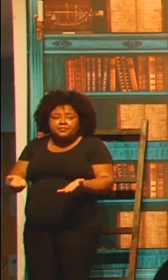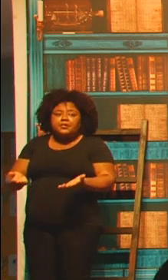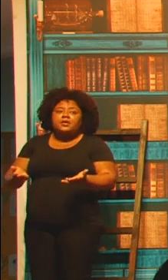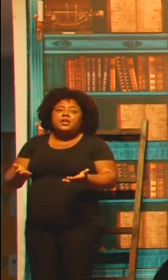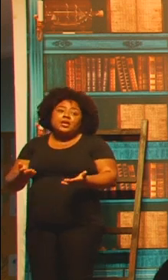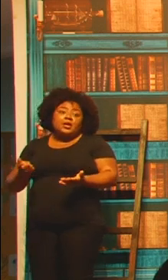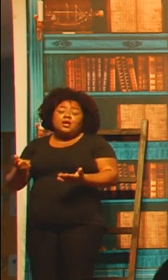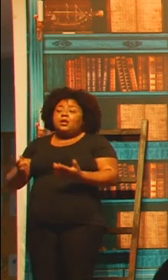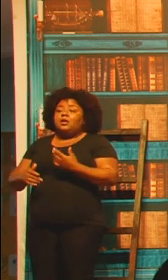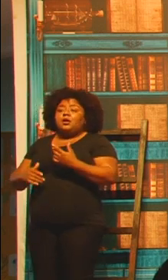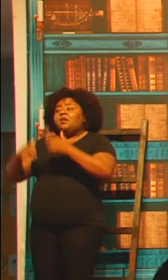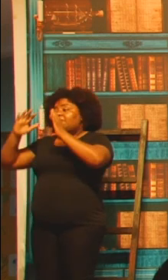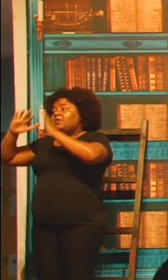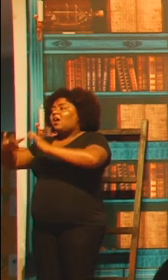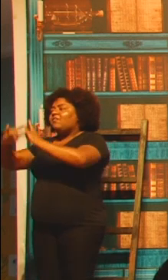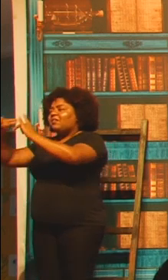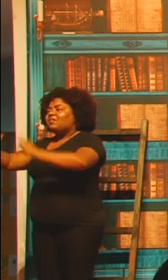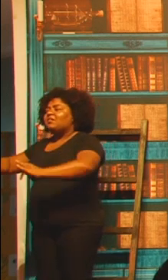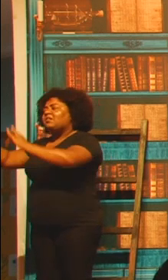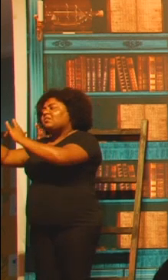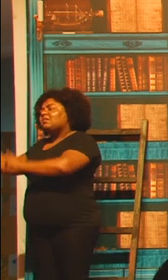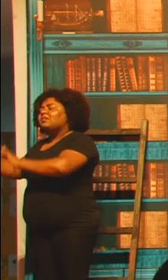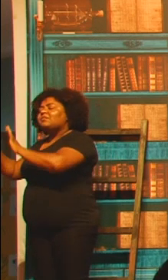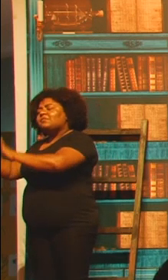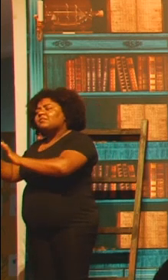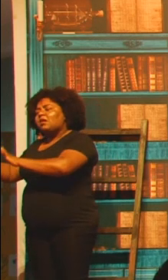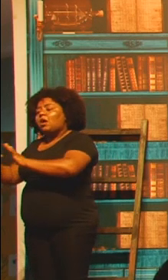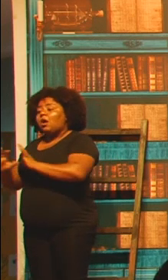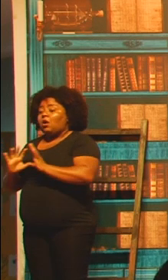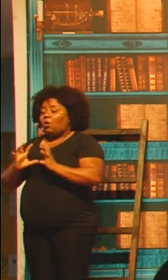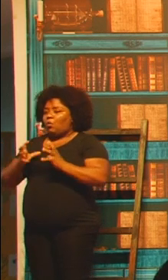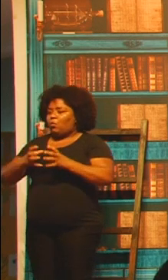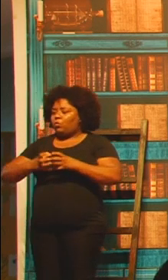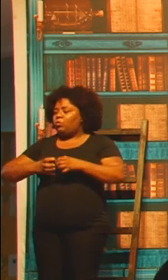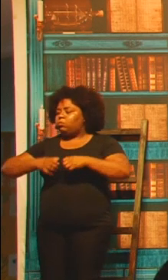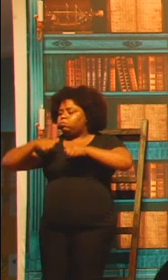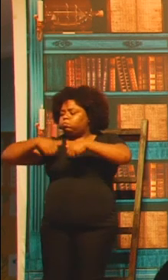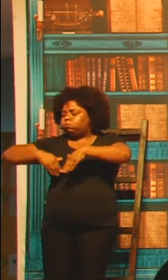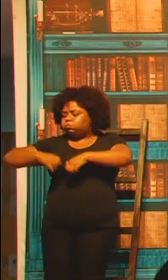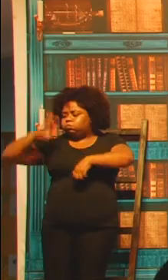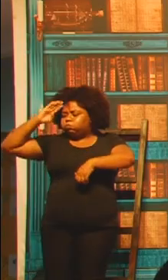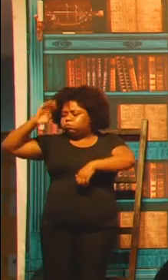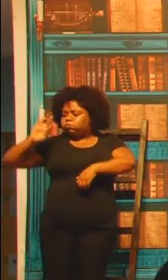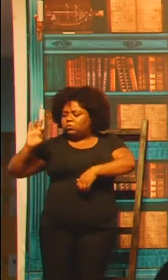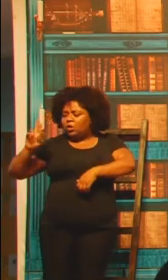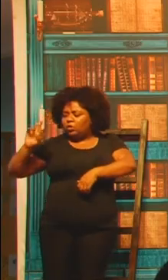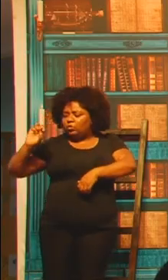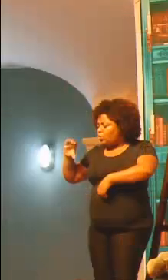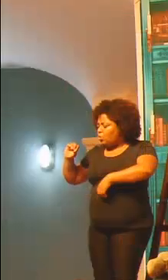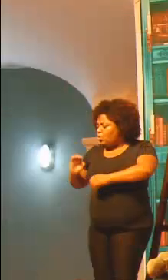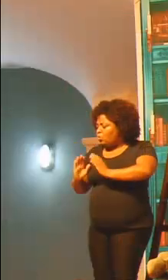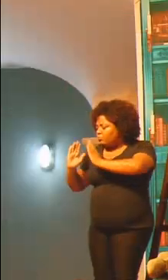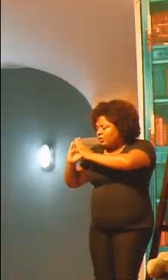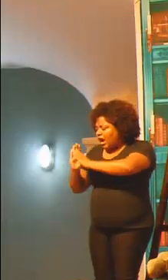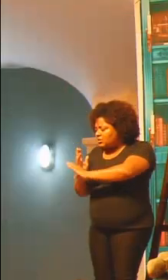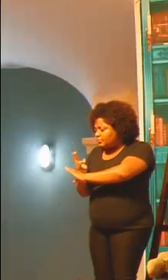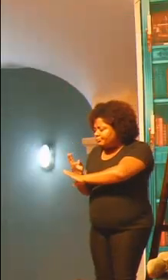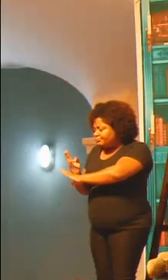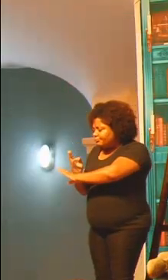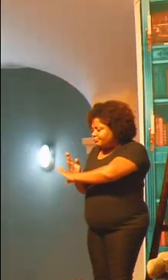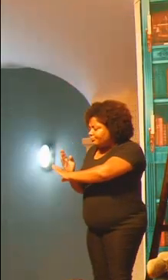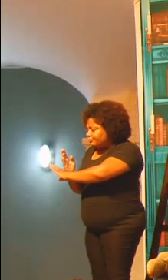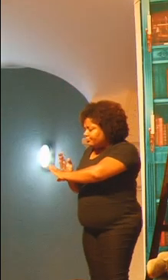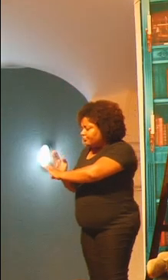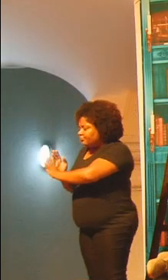e acabavam ficando na aldeia. Mas um grupo de soldados turcos se aproxima, então, da casa do